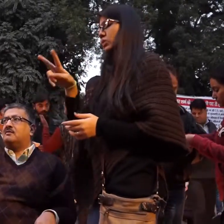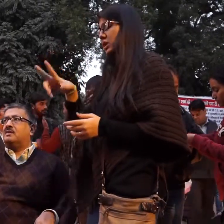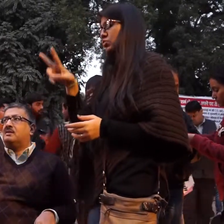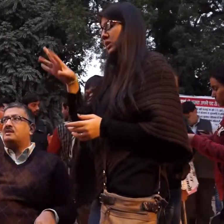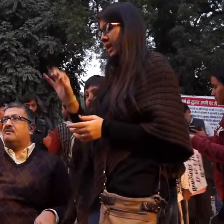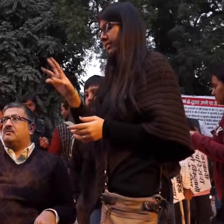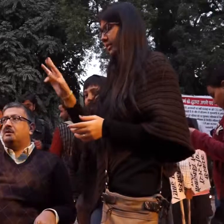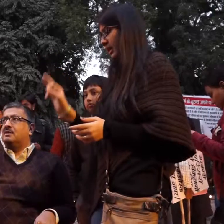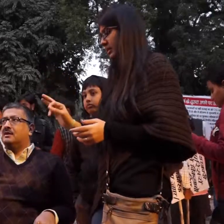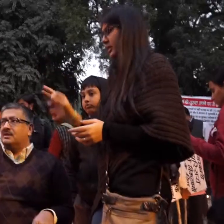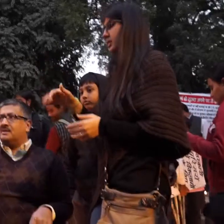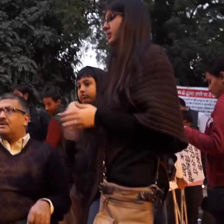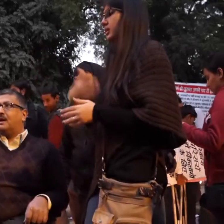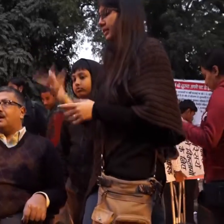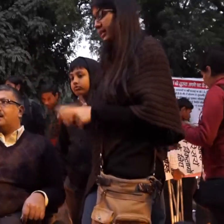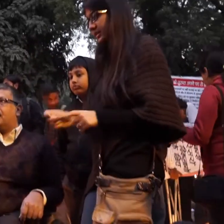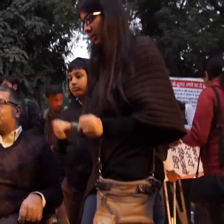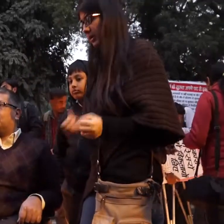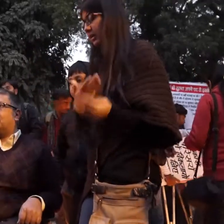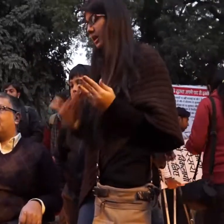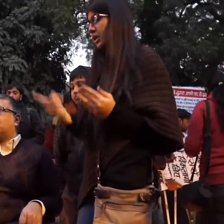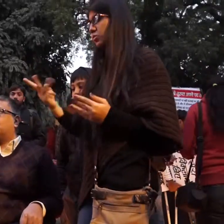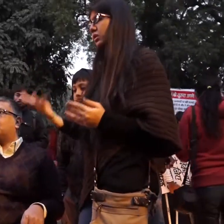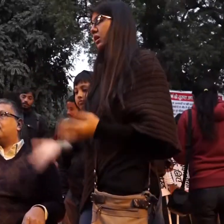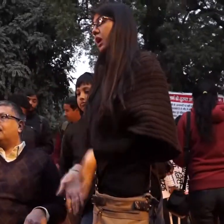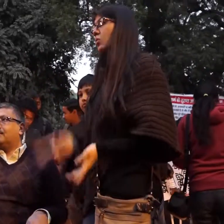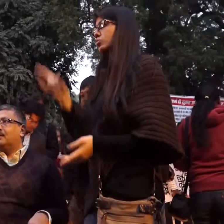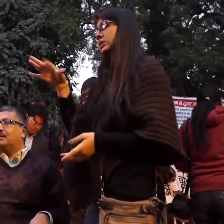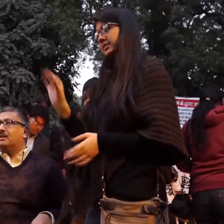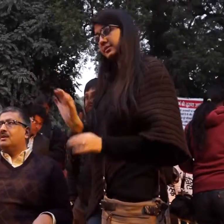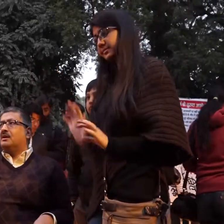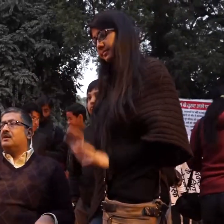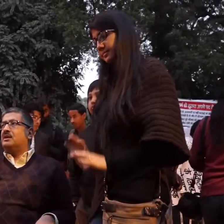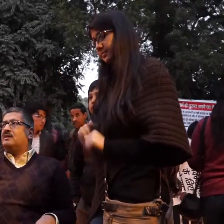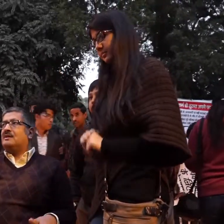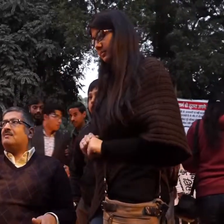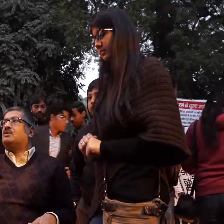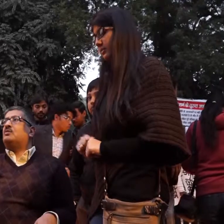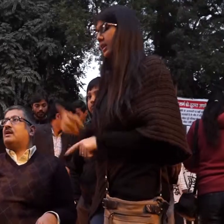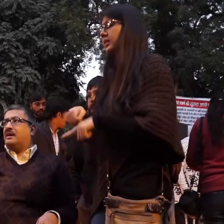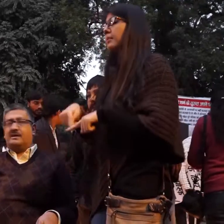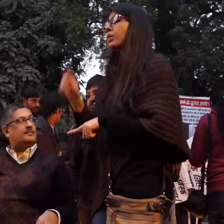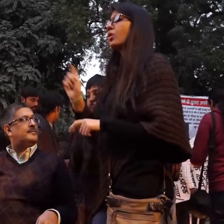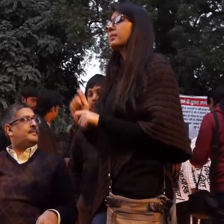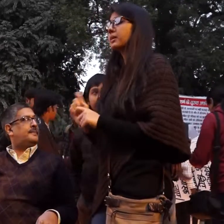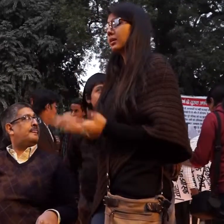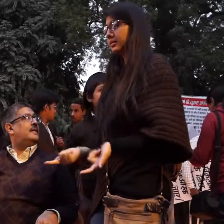29 नवंबर, 30 नवंबर, दिसंबर आ गई, 1, 2, 3, आज 19 हो गई, इतना समय क्यों लग